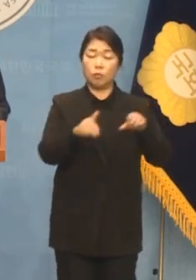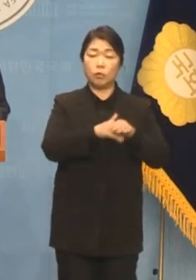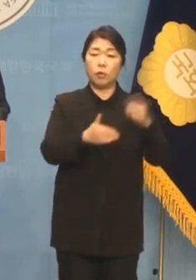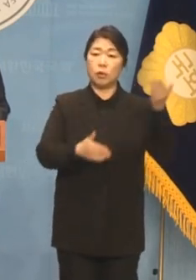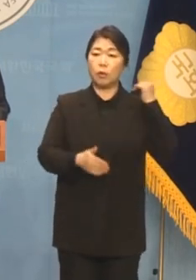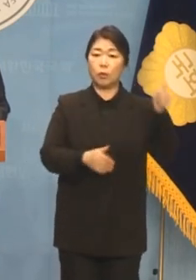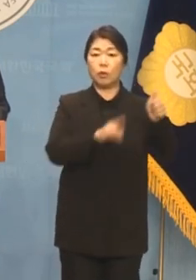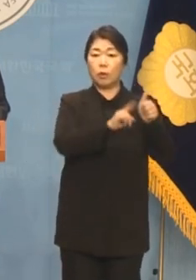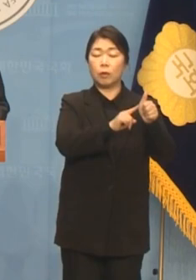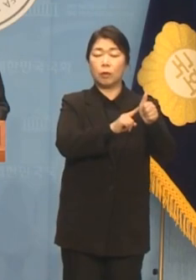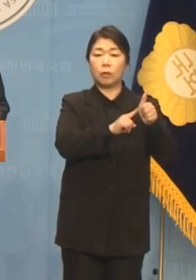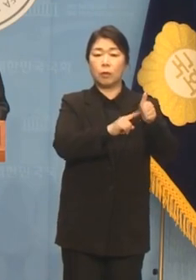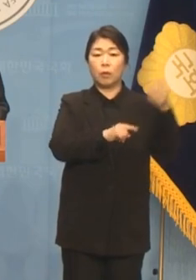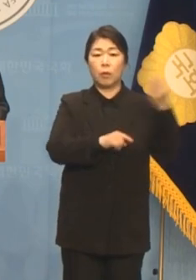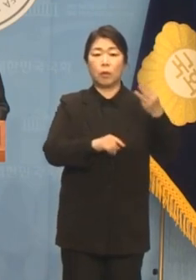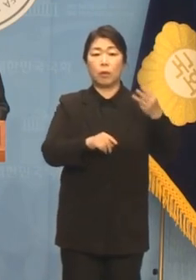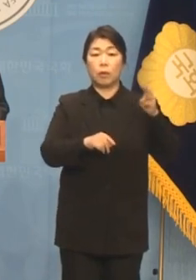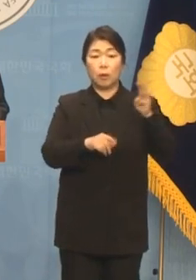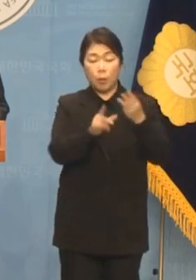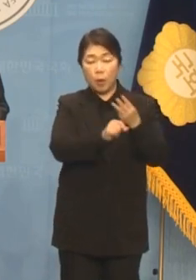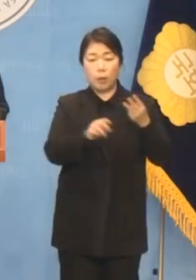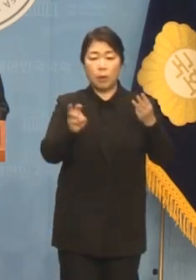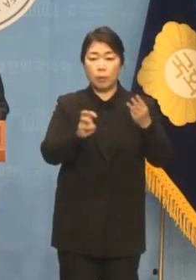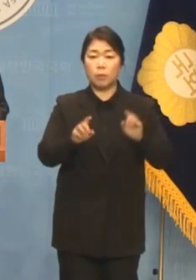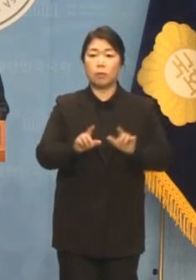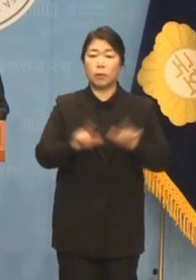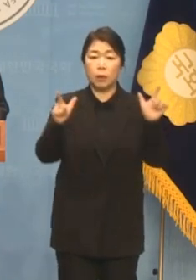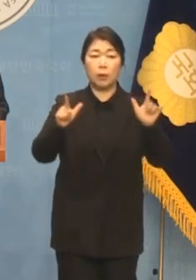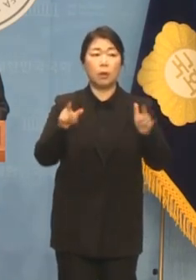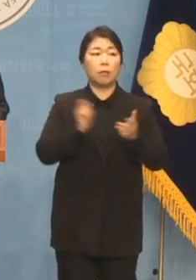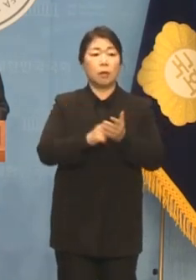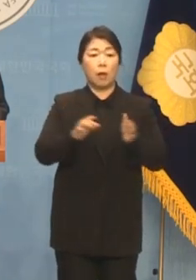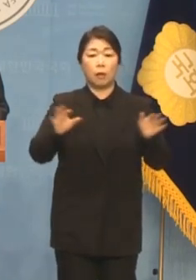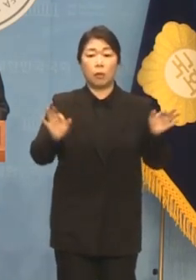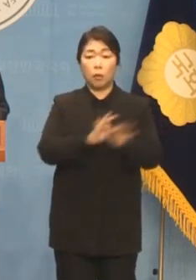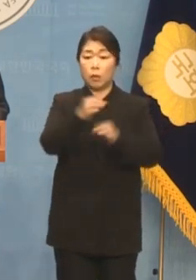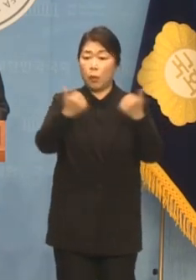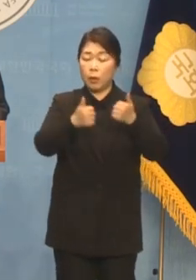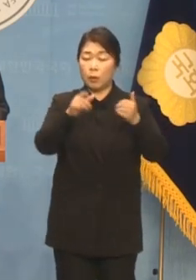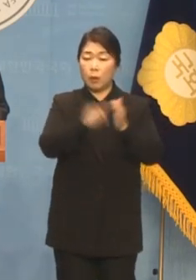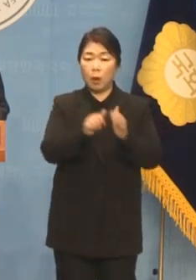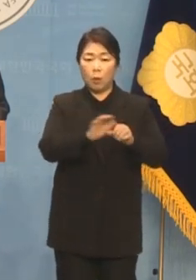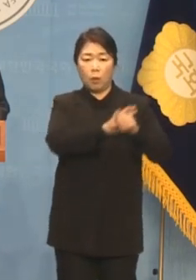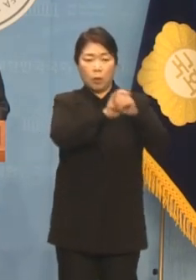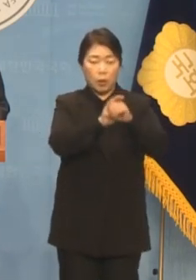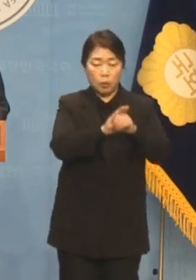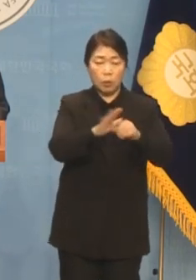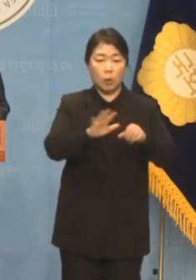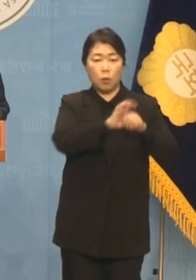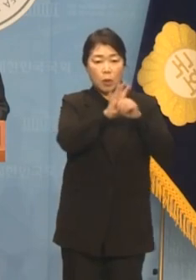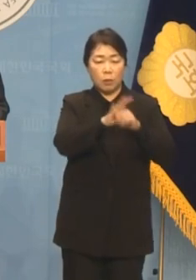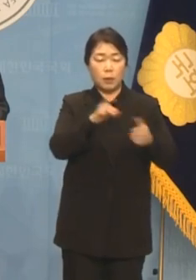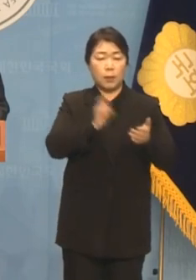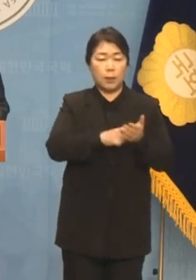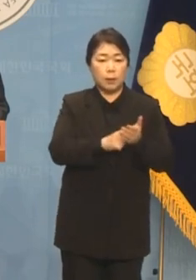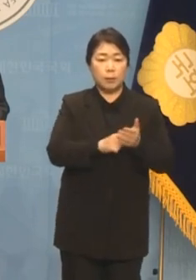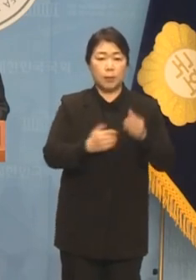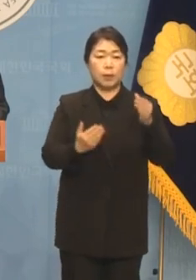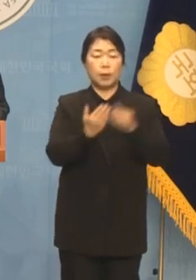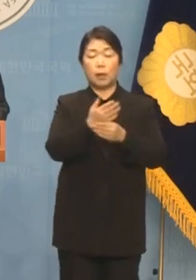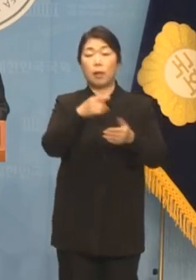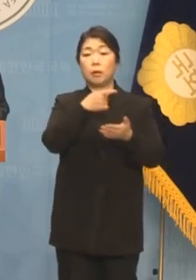3월 30일 비상경제 회의를 통해서 코로나 19 긴급